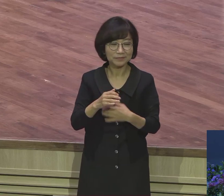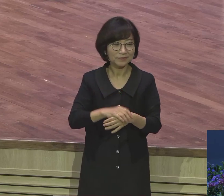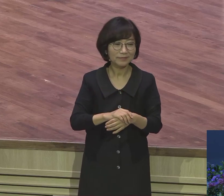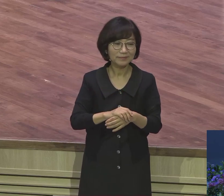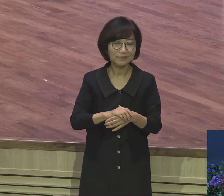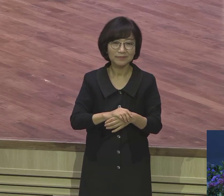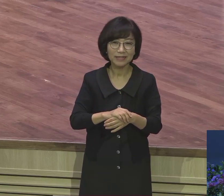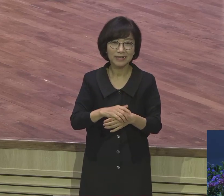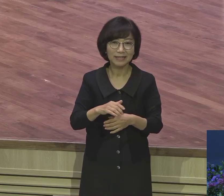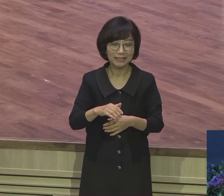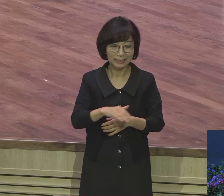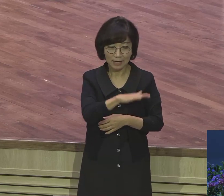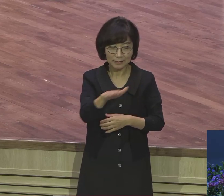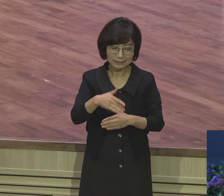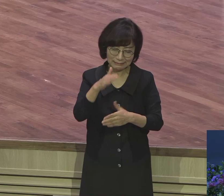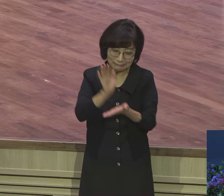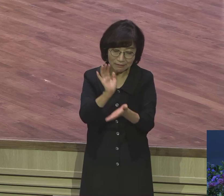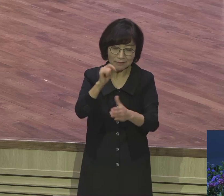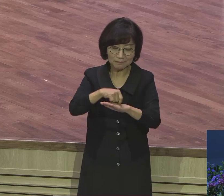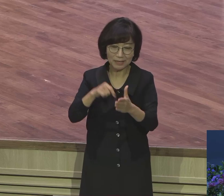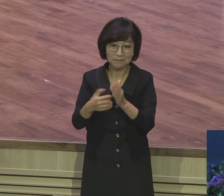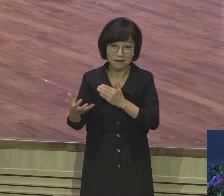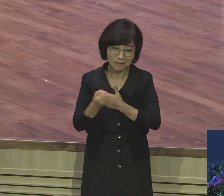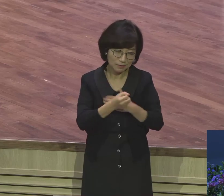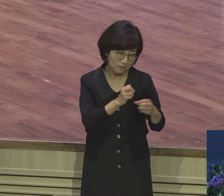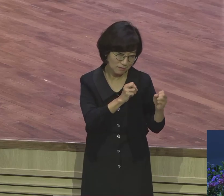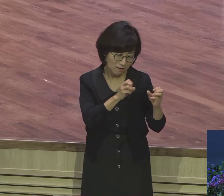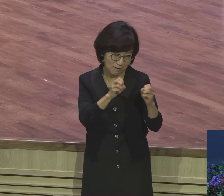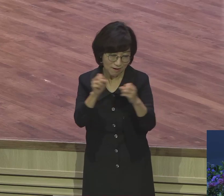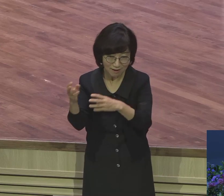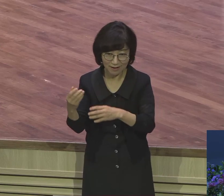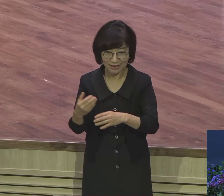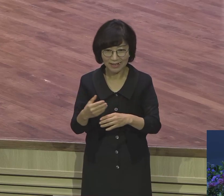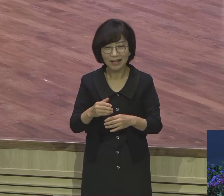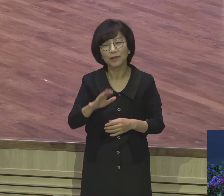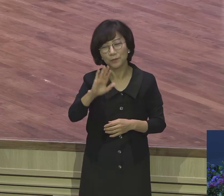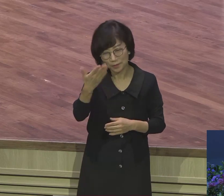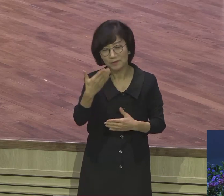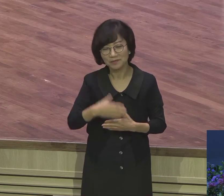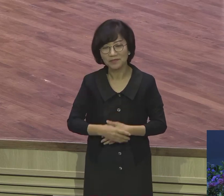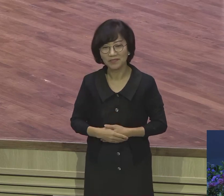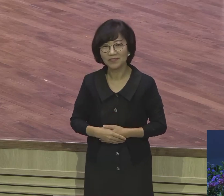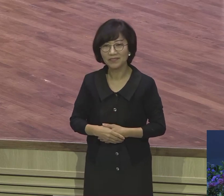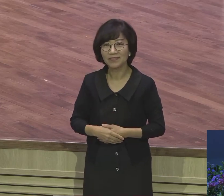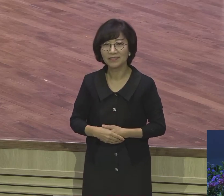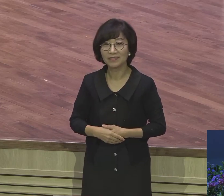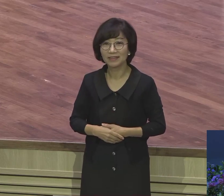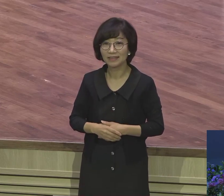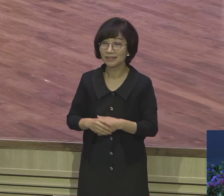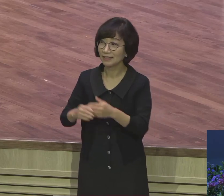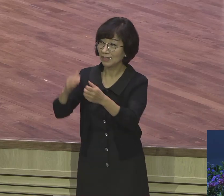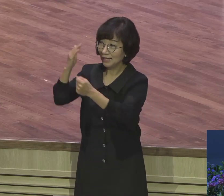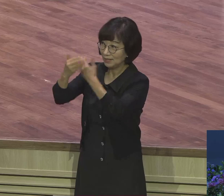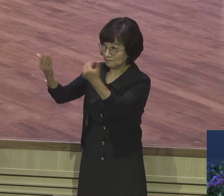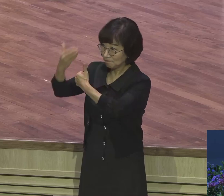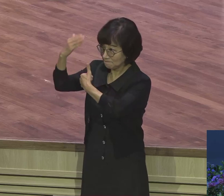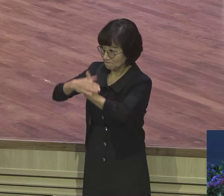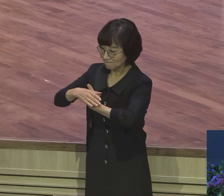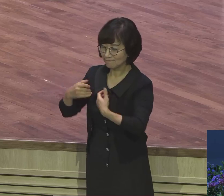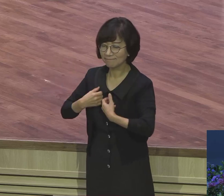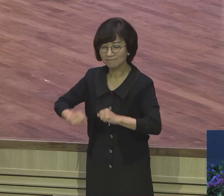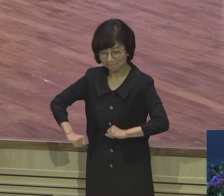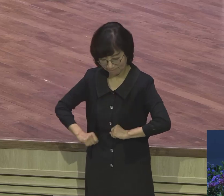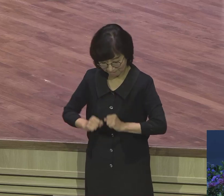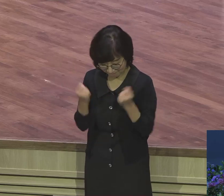여러분 열정을 가지게 되어 있습니다. 맡겨준 일에 대해서 이름도 빚도 없이 그냥 하나님 맡겨준 일에 교사로 성가대로